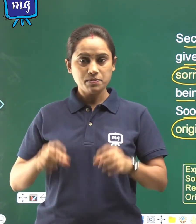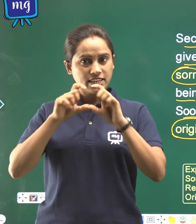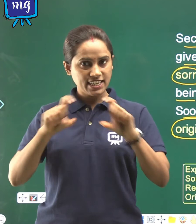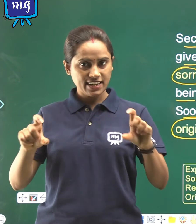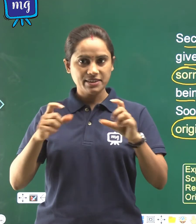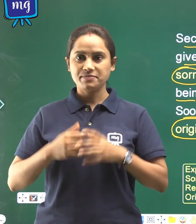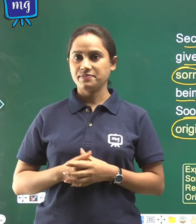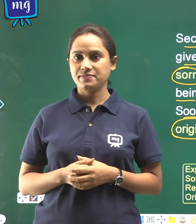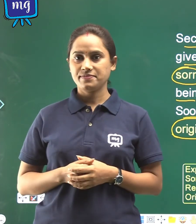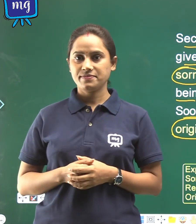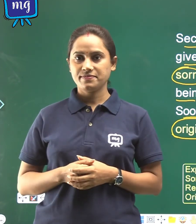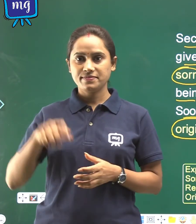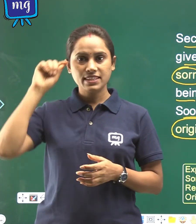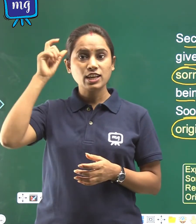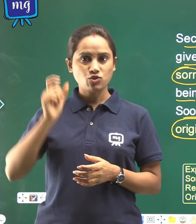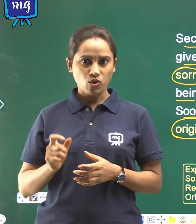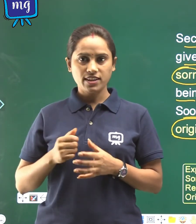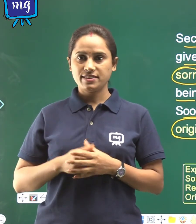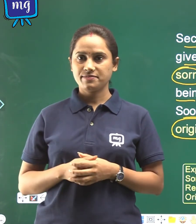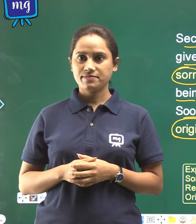स्पष्टीकरण, सॉरी,